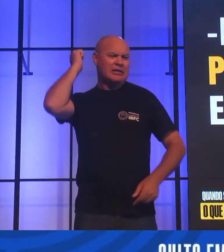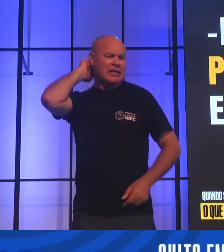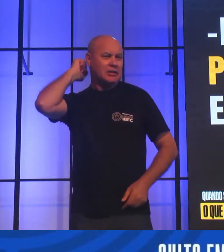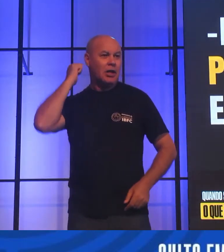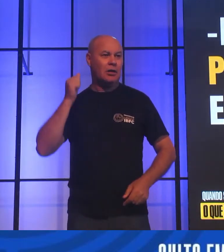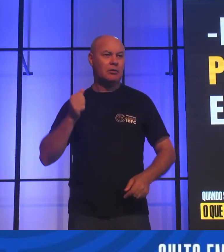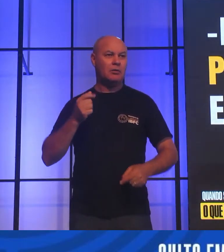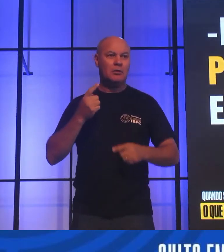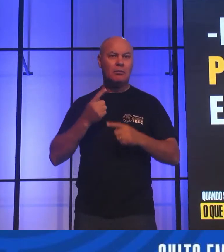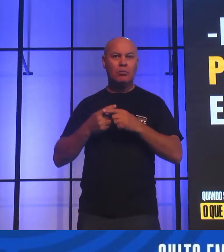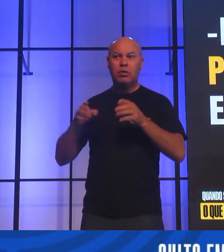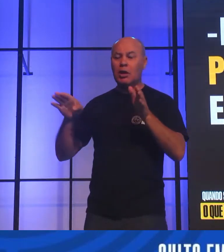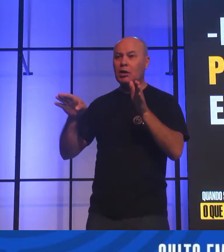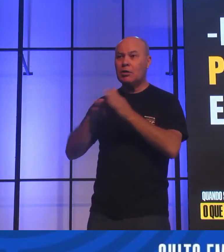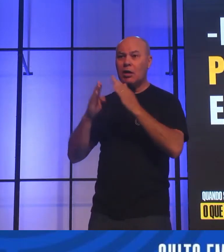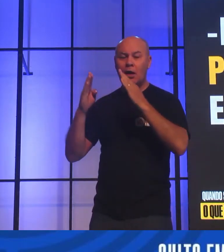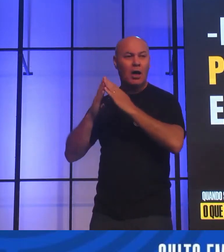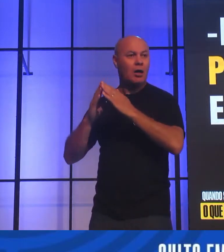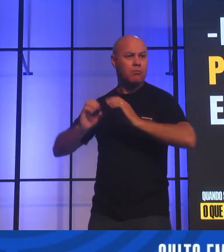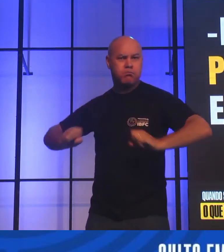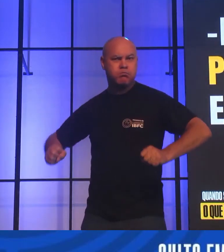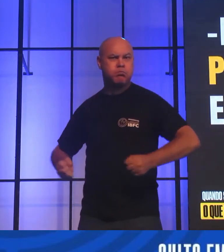as pessoas pela nossa reação.